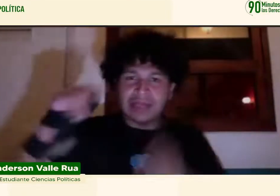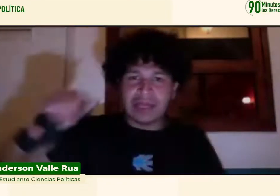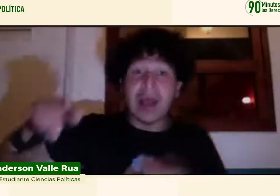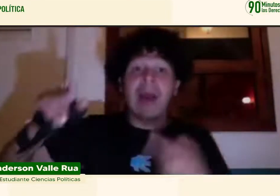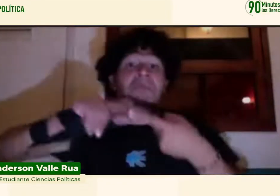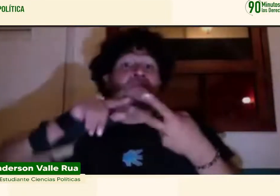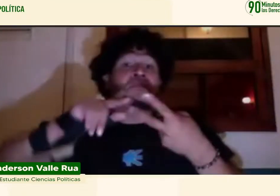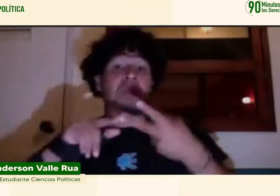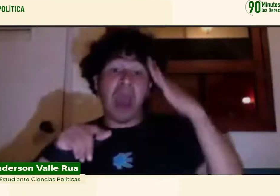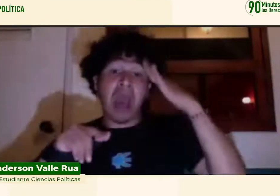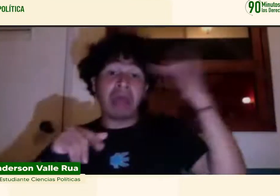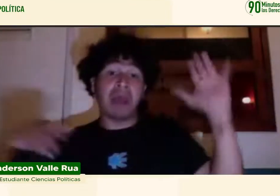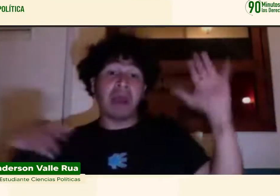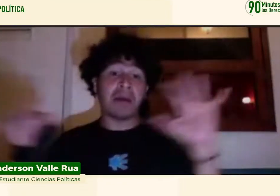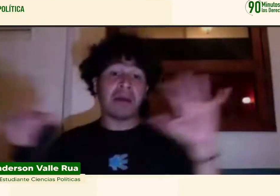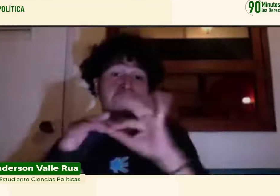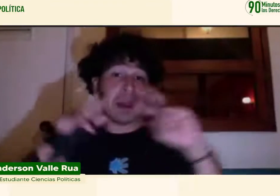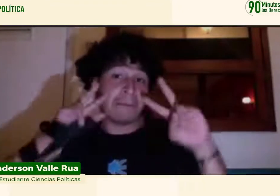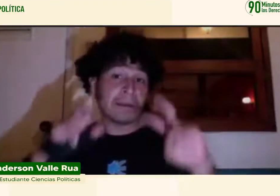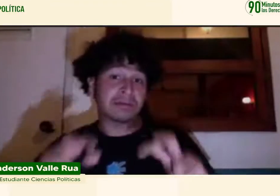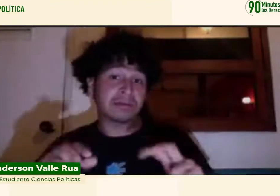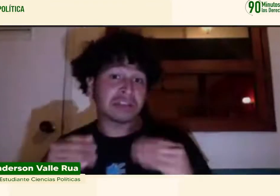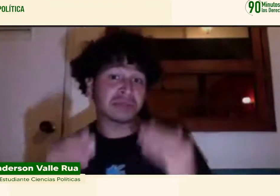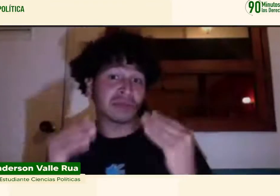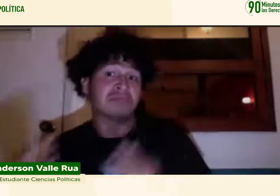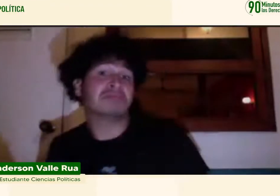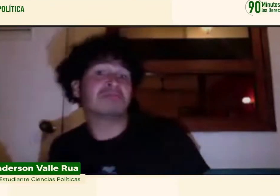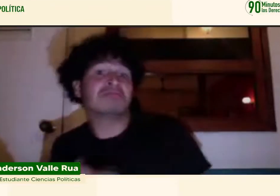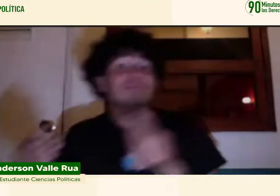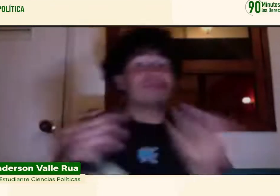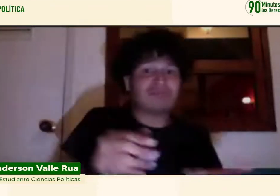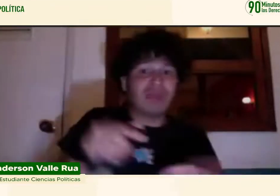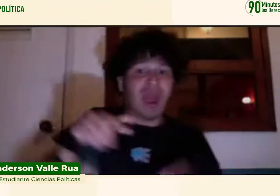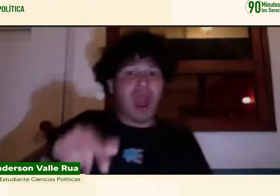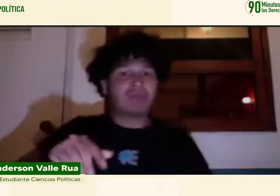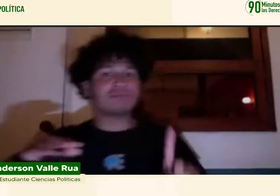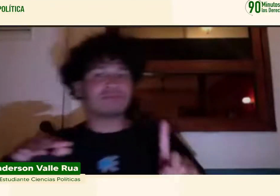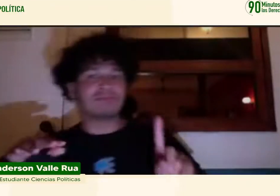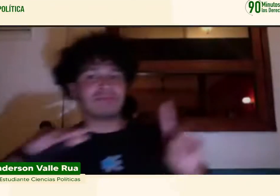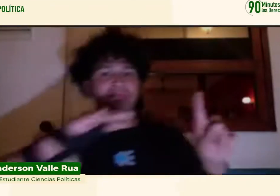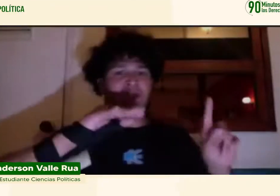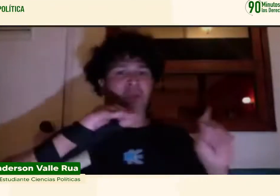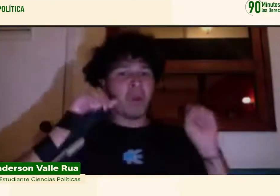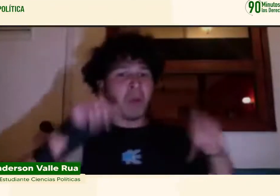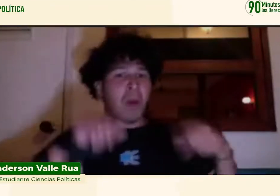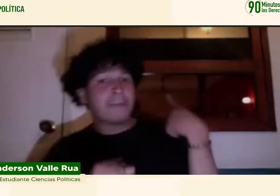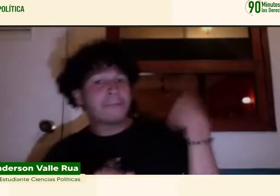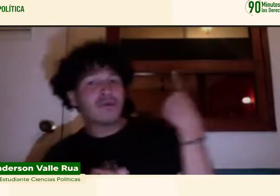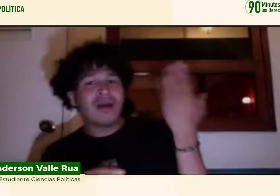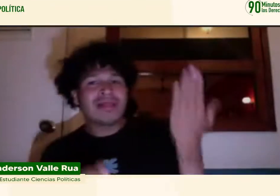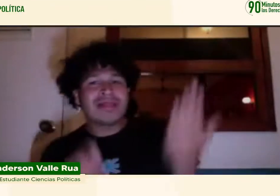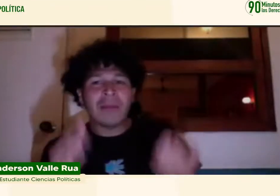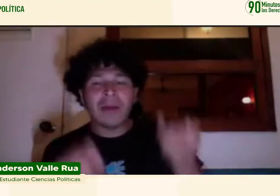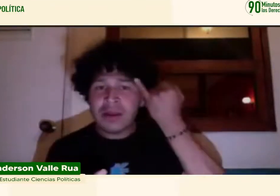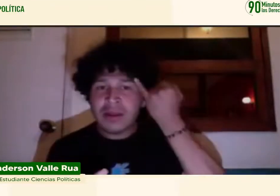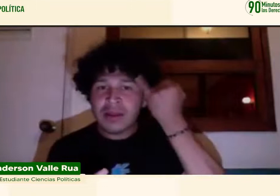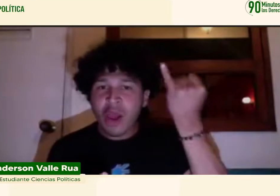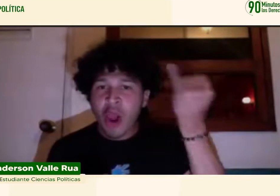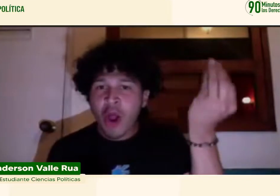verse identificados en estrategias de participación igual también en otros escenarios de investigación ejercen